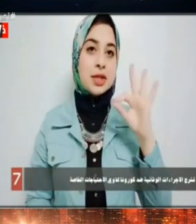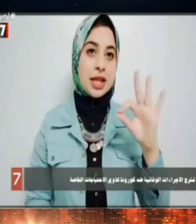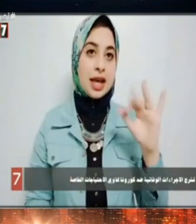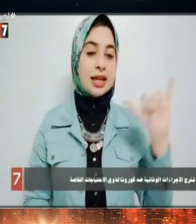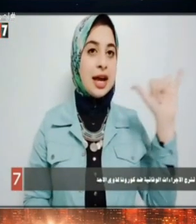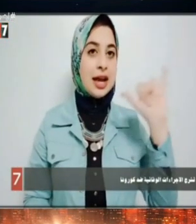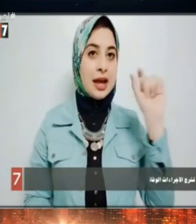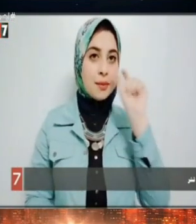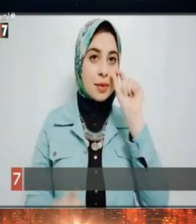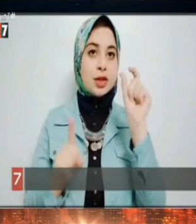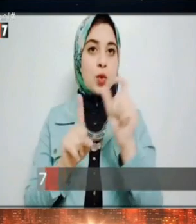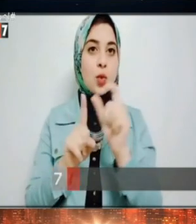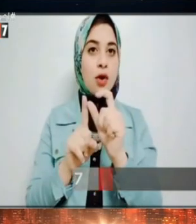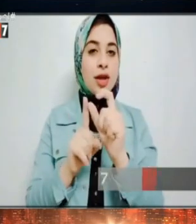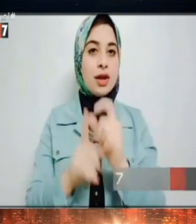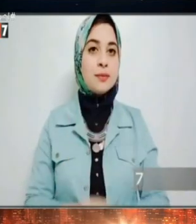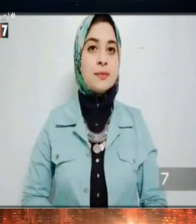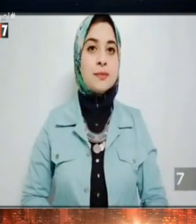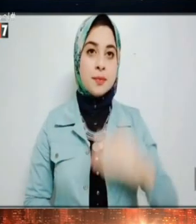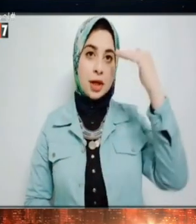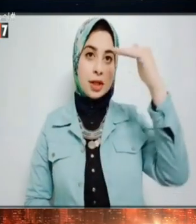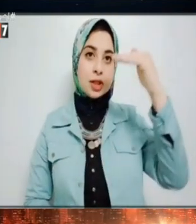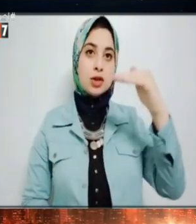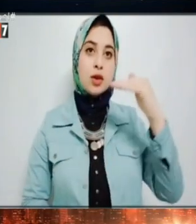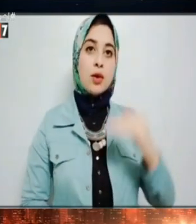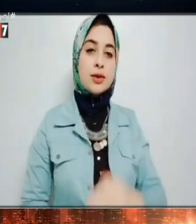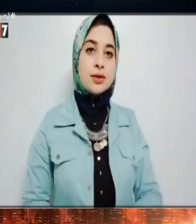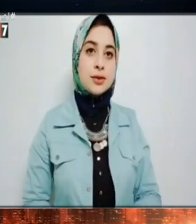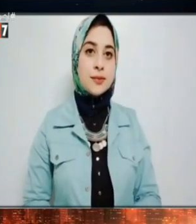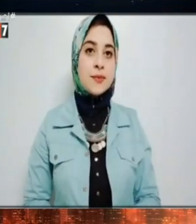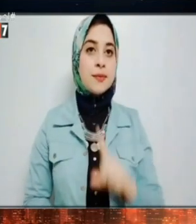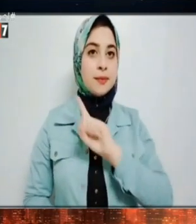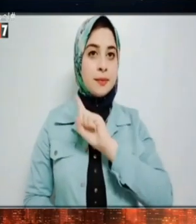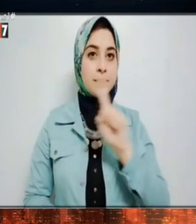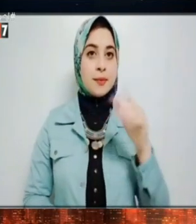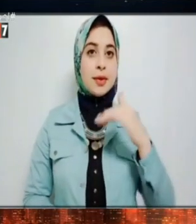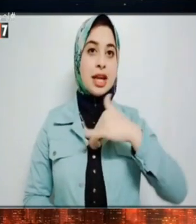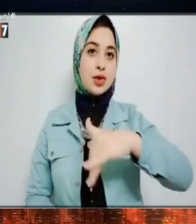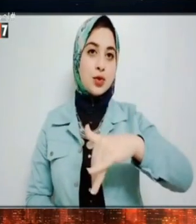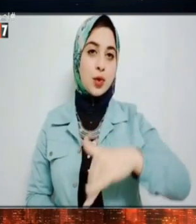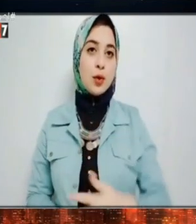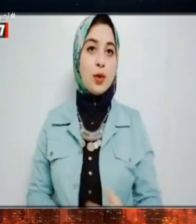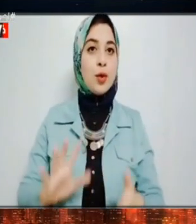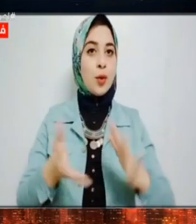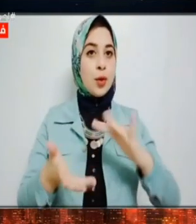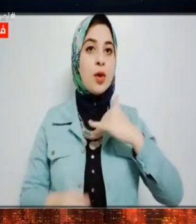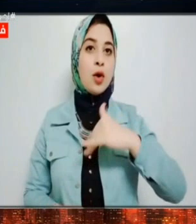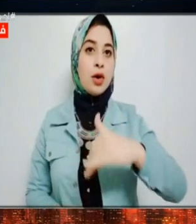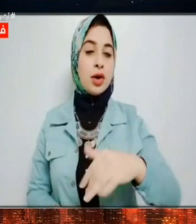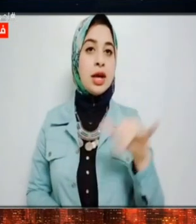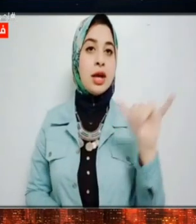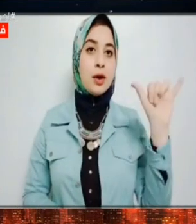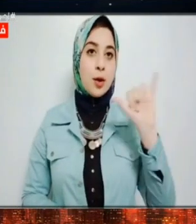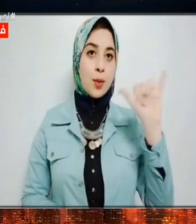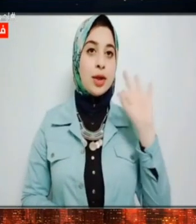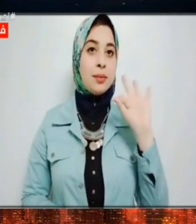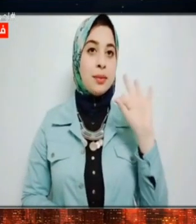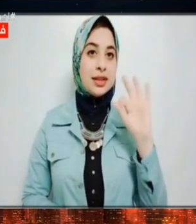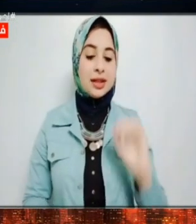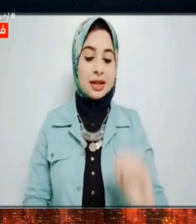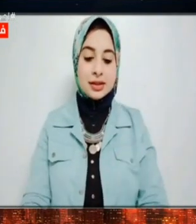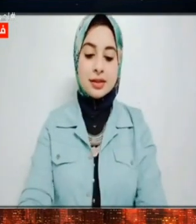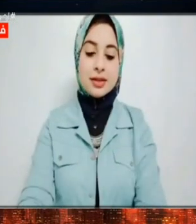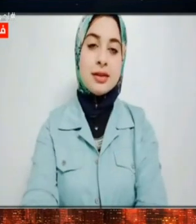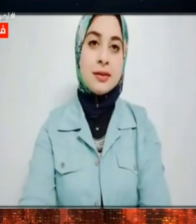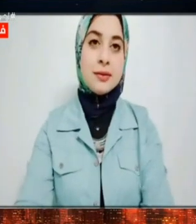لازم نتأكد على أهمية الوقاية بعدة خطوات. بلاش نخرج، ولو خرجنا مهم